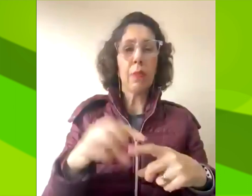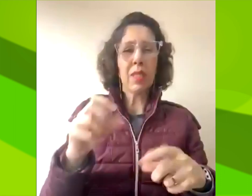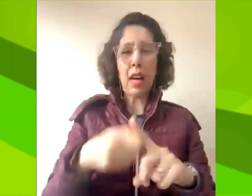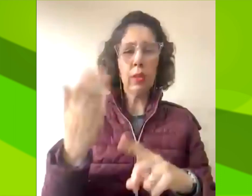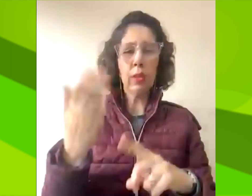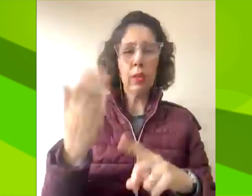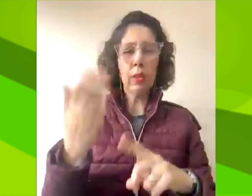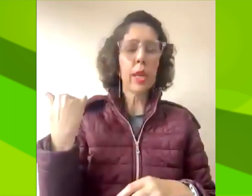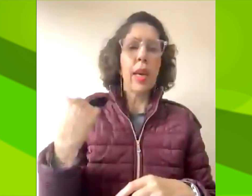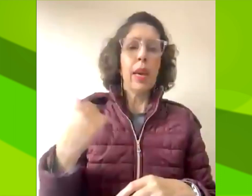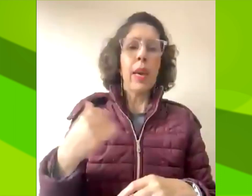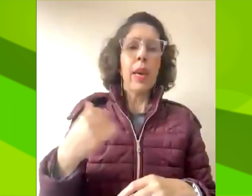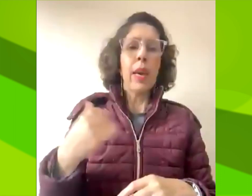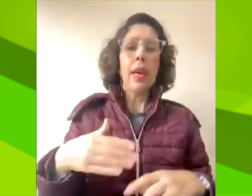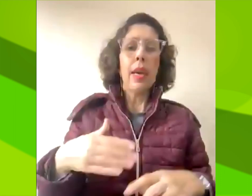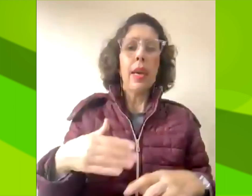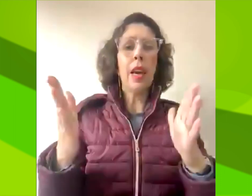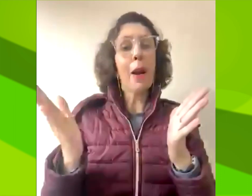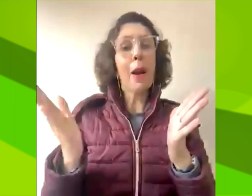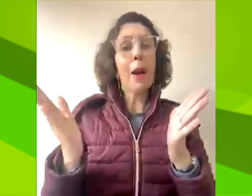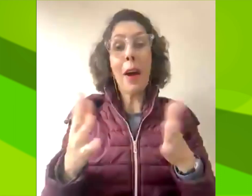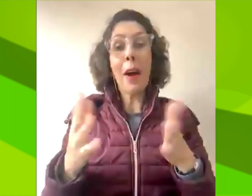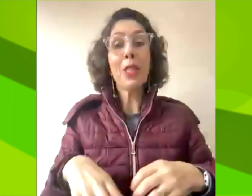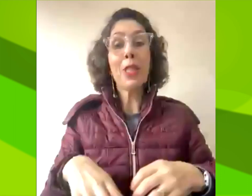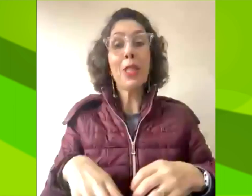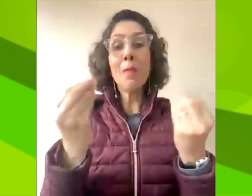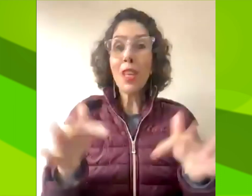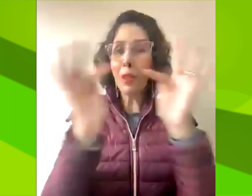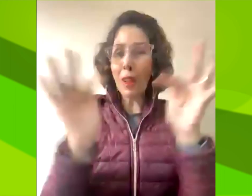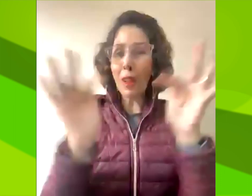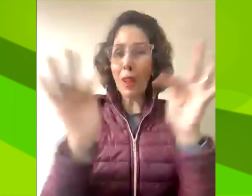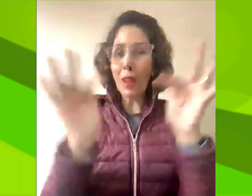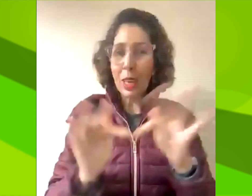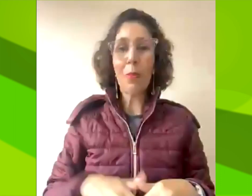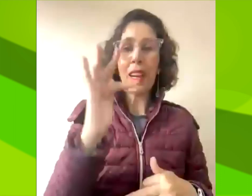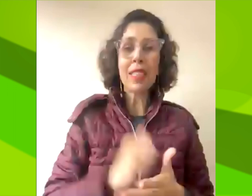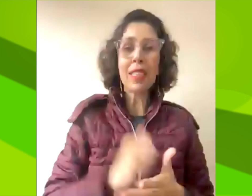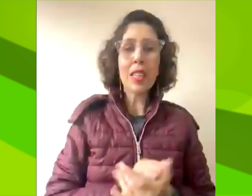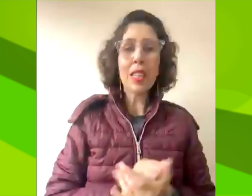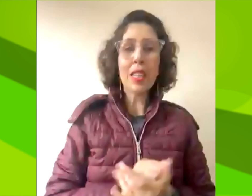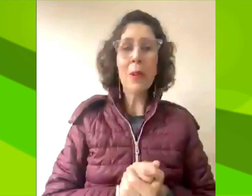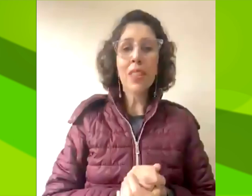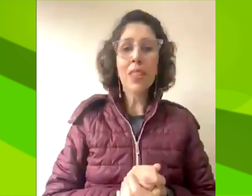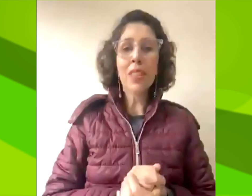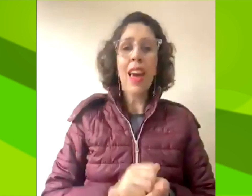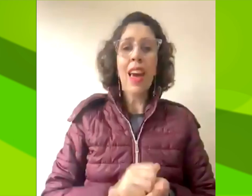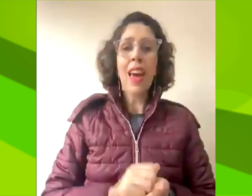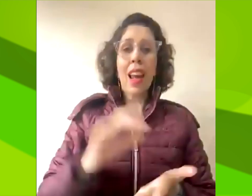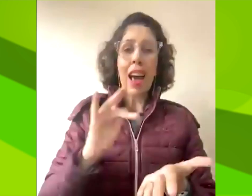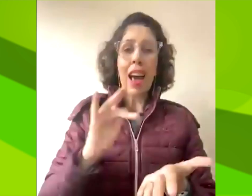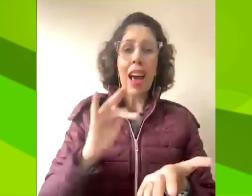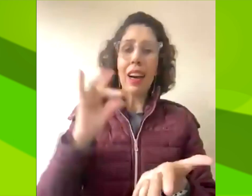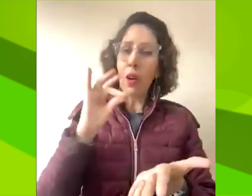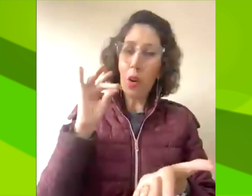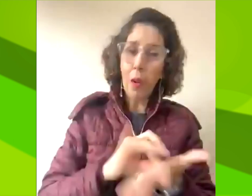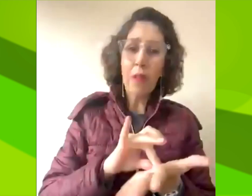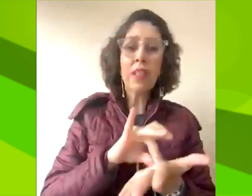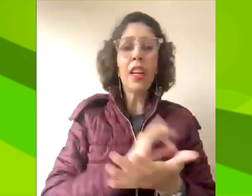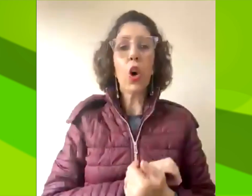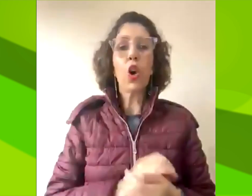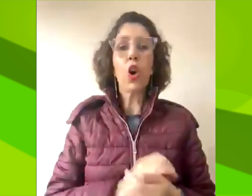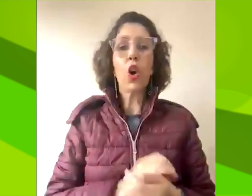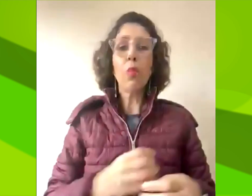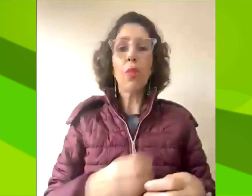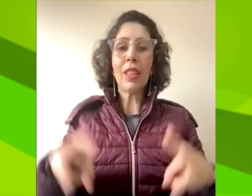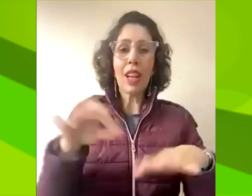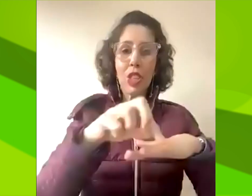E agora, a está muito feliz porque a federação oficializou como uma modalidade.